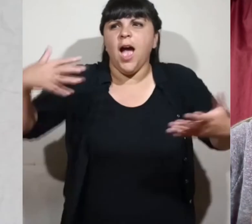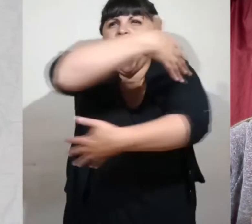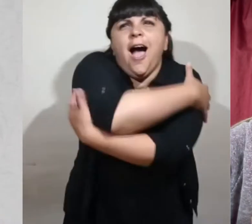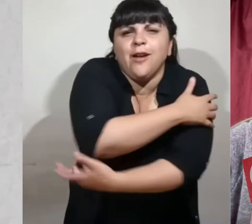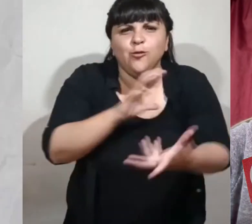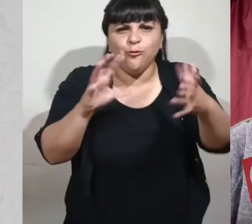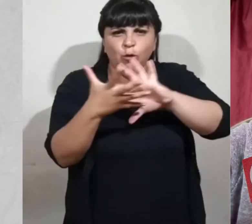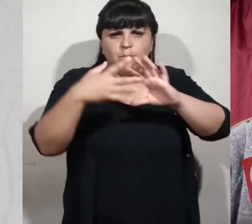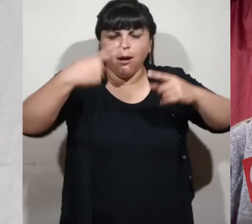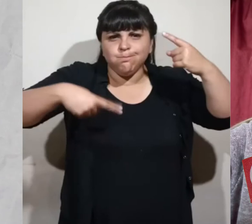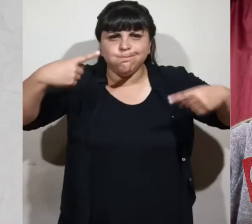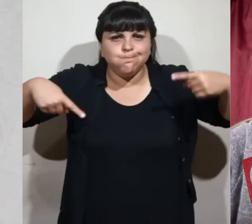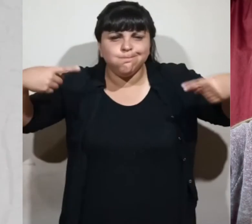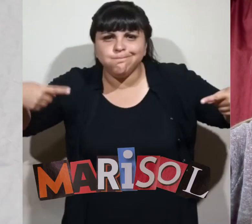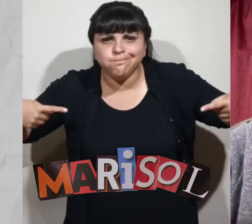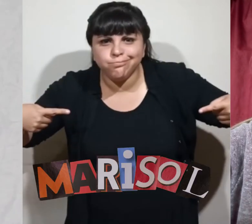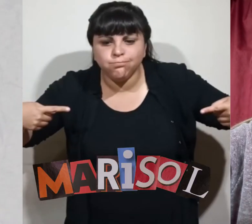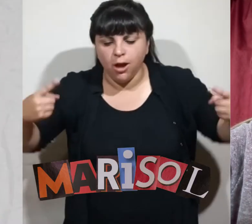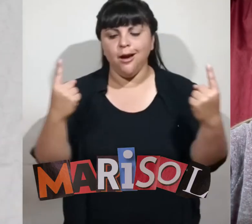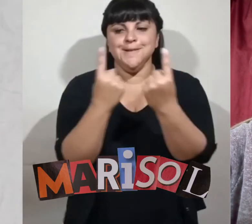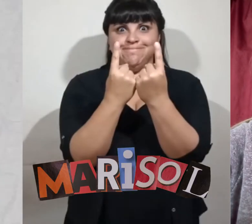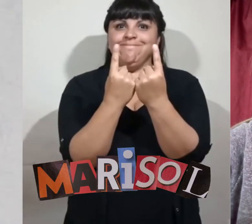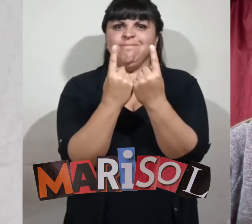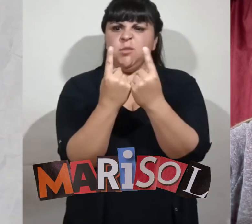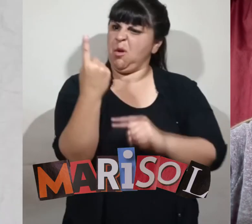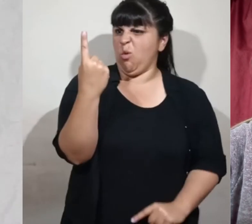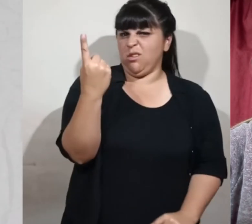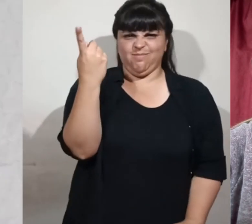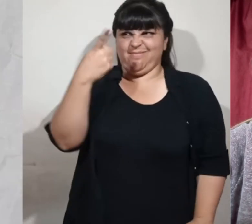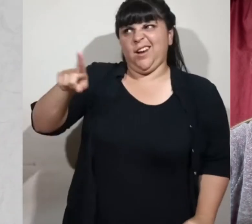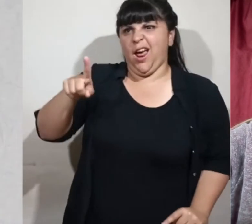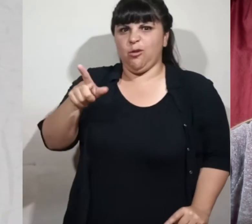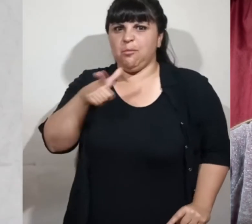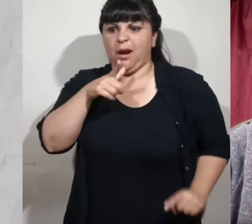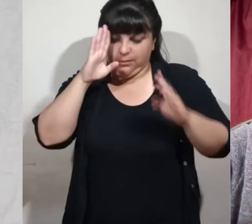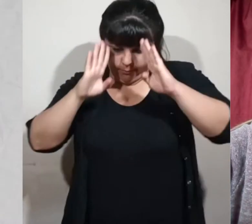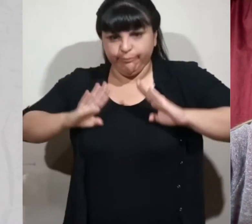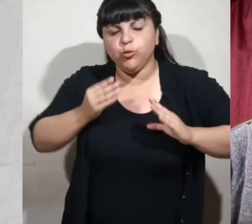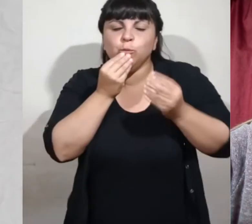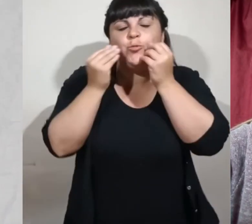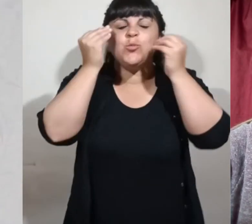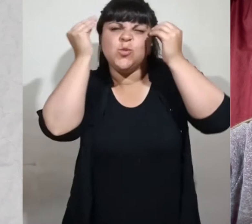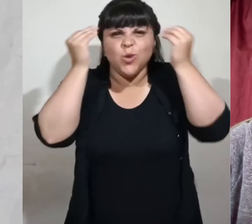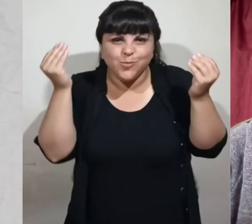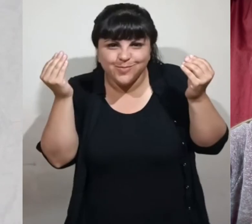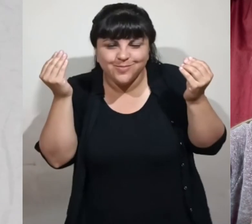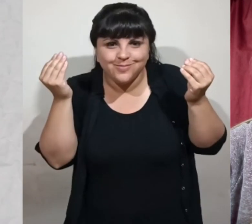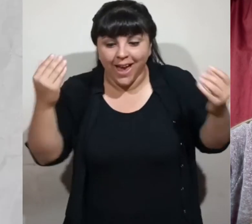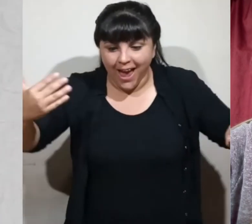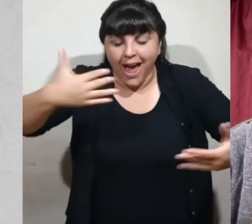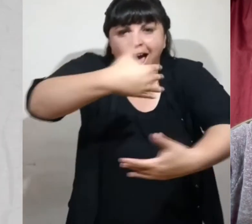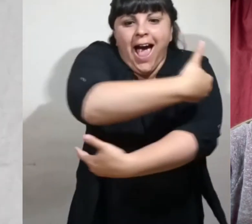abrazo es un acto que ya tiene varias dimensiones, implica al menos a dos, porque un abrazo a sí misma a cualquiera le sonaría narcisista. El